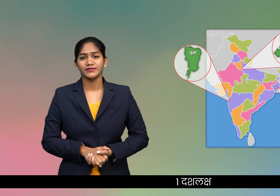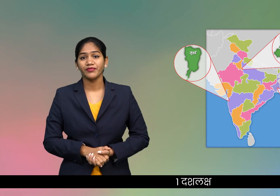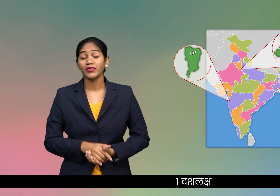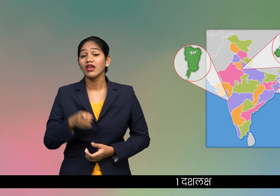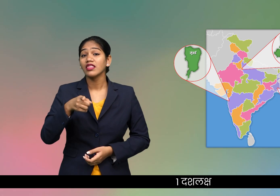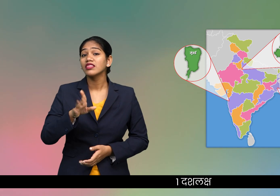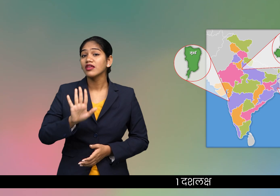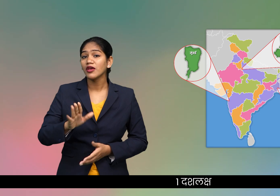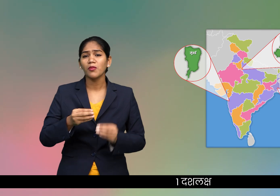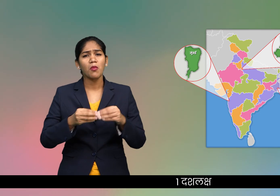1 दशलक्ष